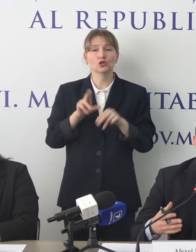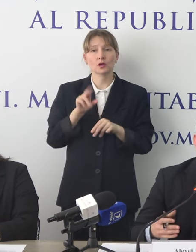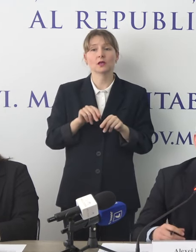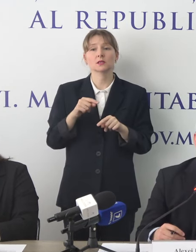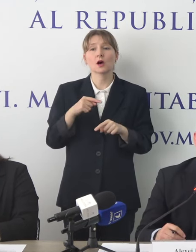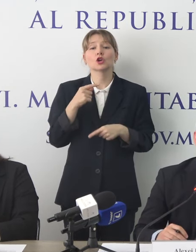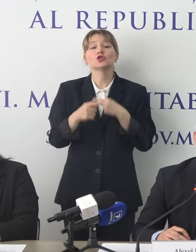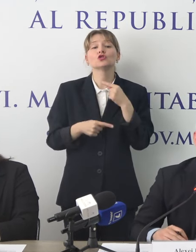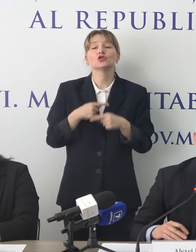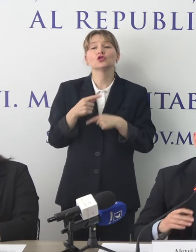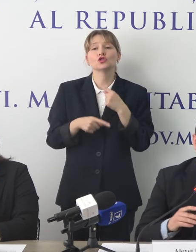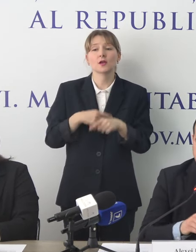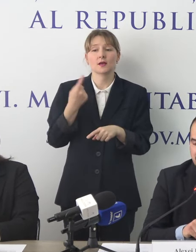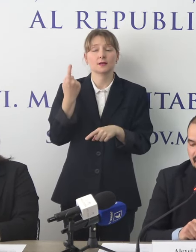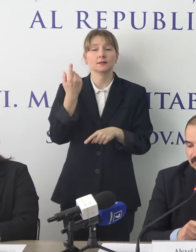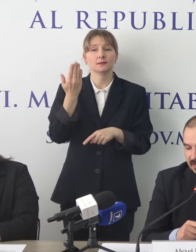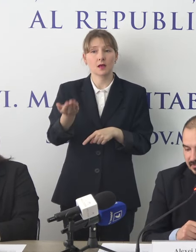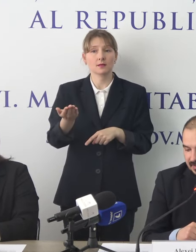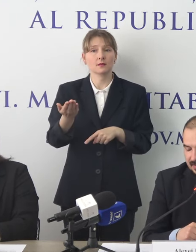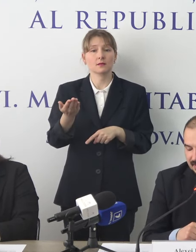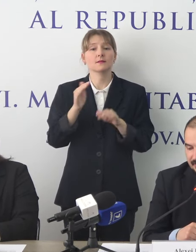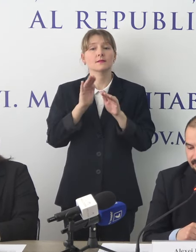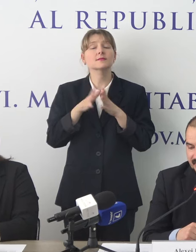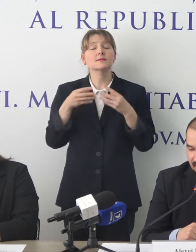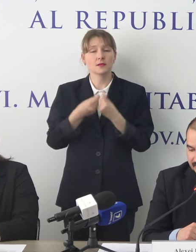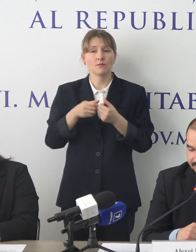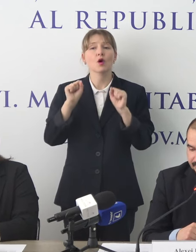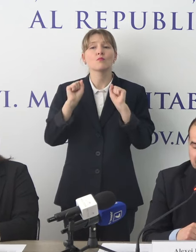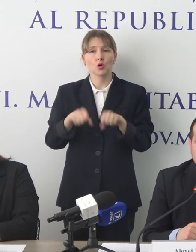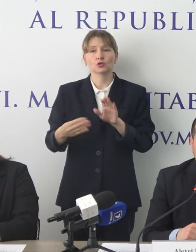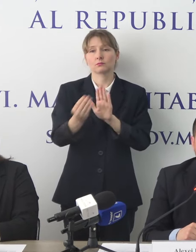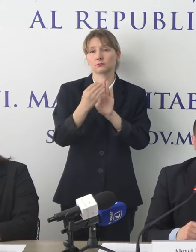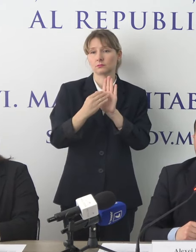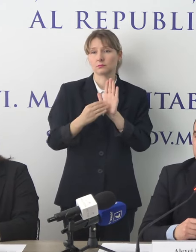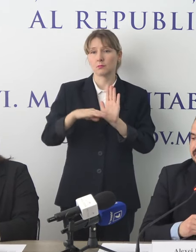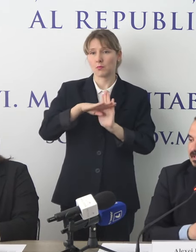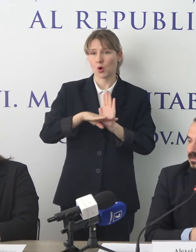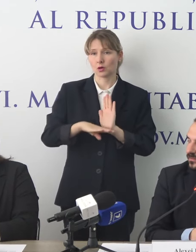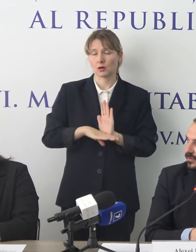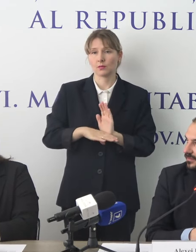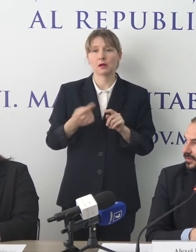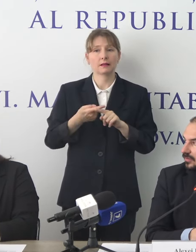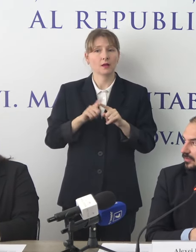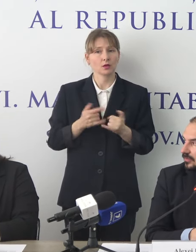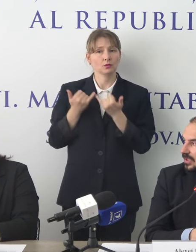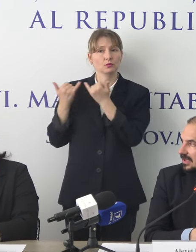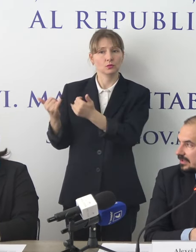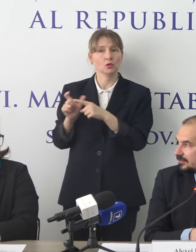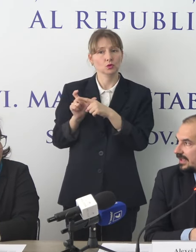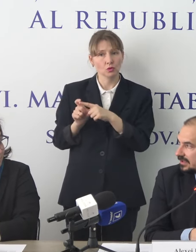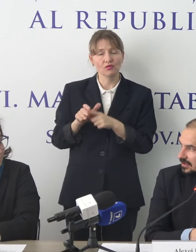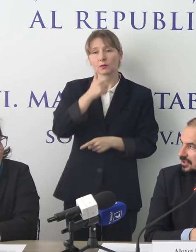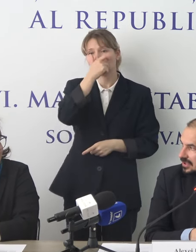intermediul acelor echipamente vor putea să administreze acel management de caz. Acum aș vrea să-i ofer cuvântul bunei